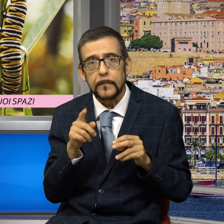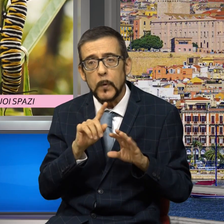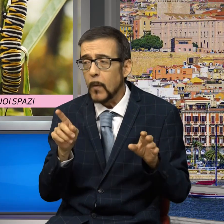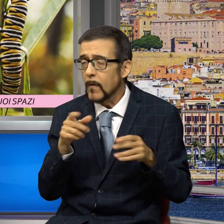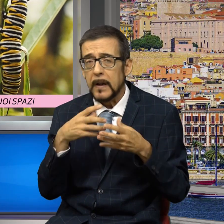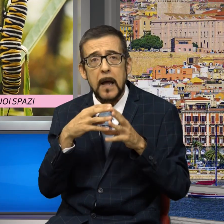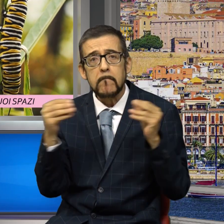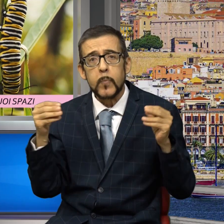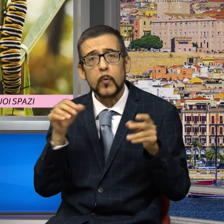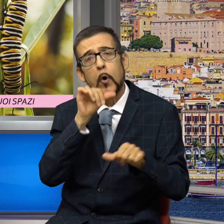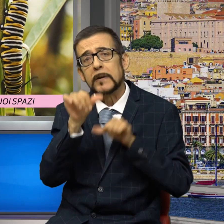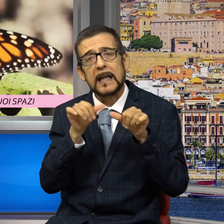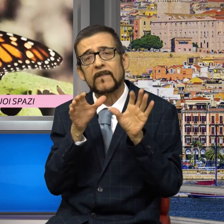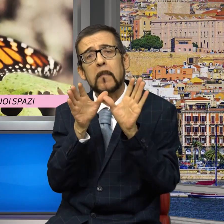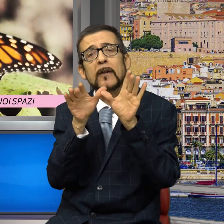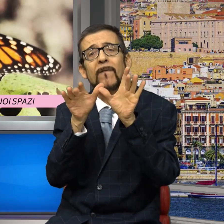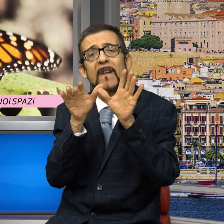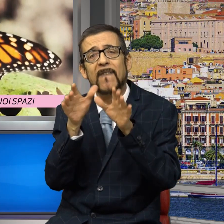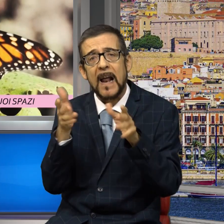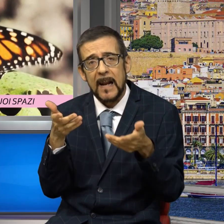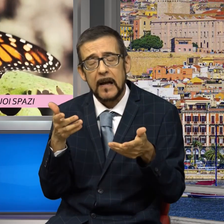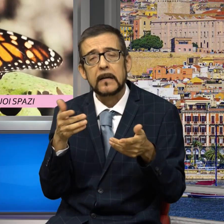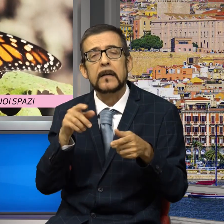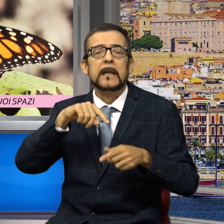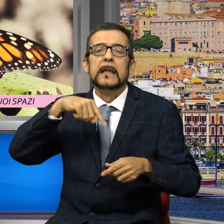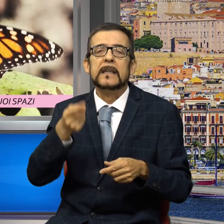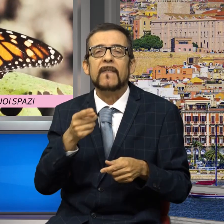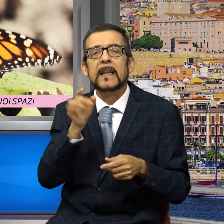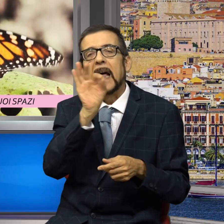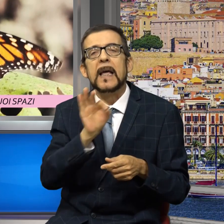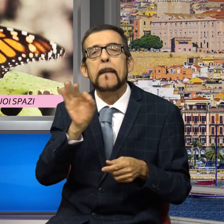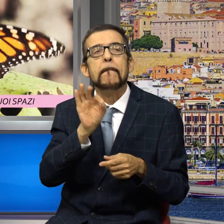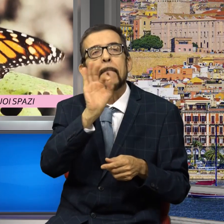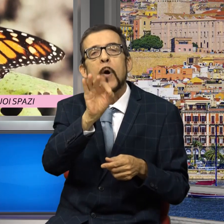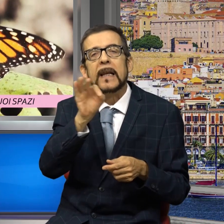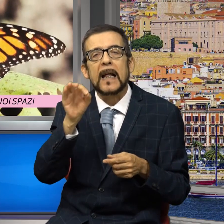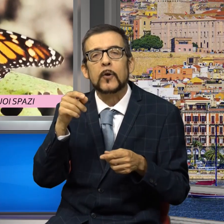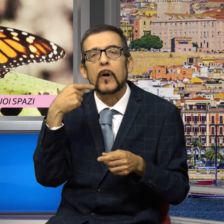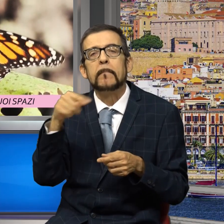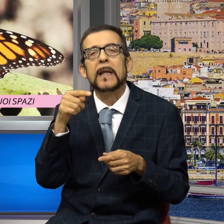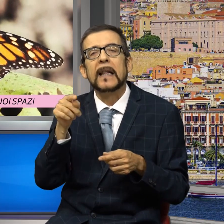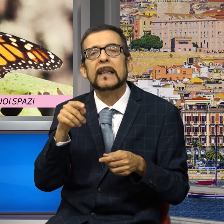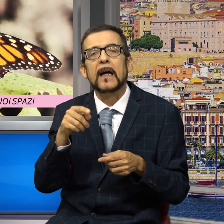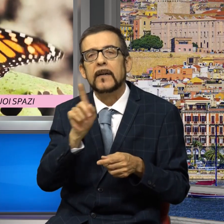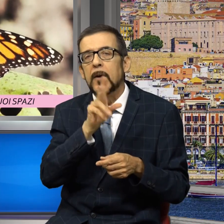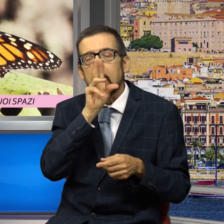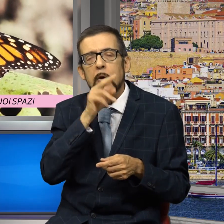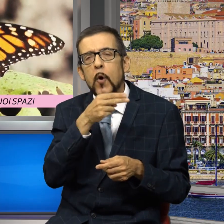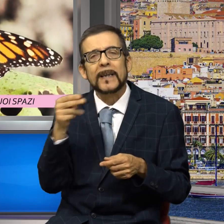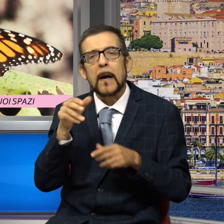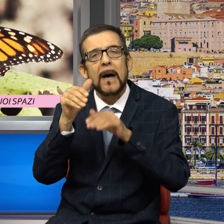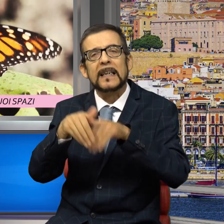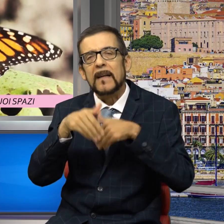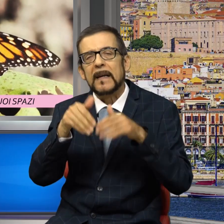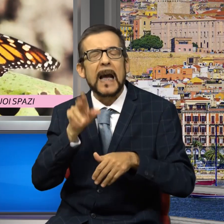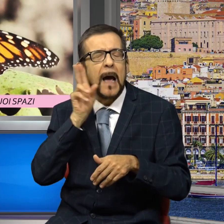si sono trasformati in farfalla, diventano gli impollinatori della pianta sesta. Non chiamateli però campi incolti, per